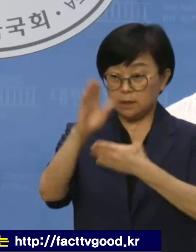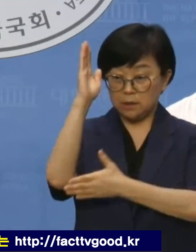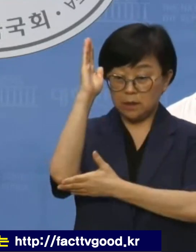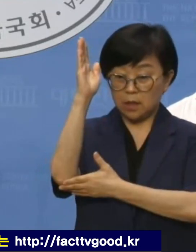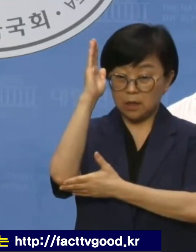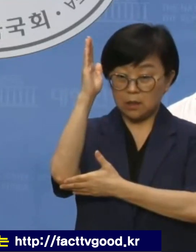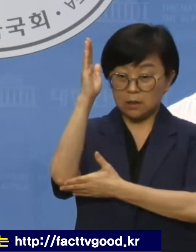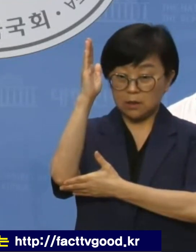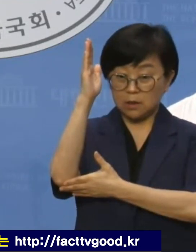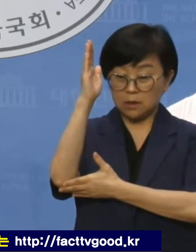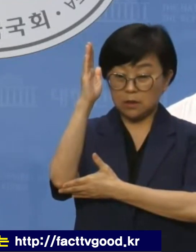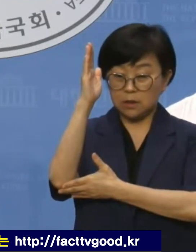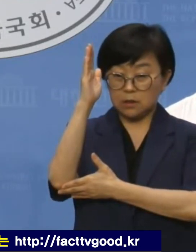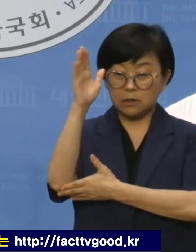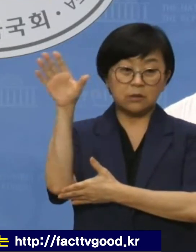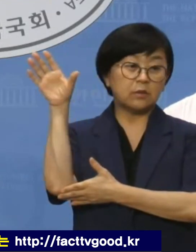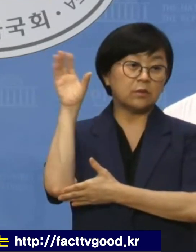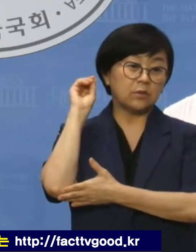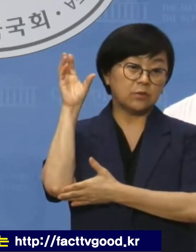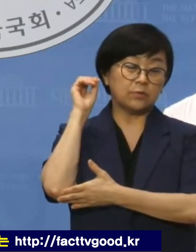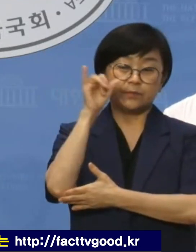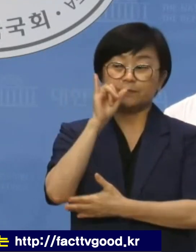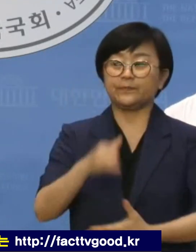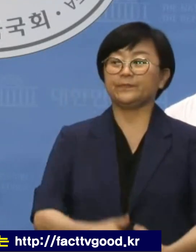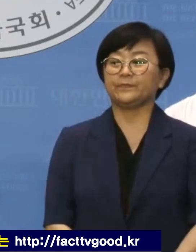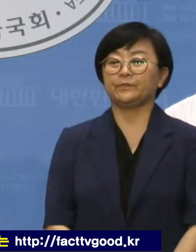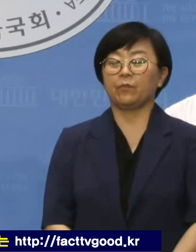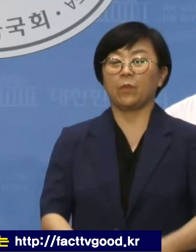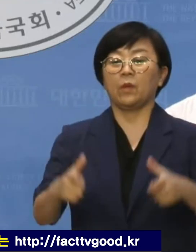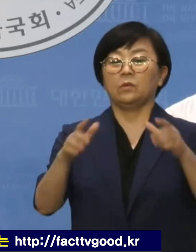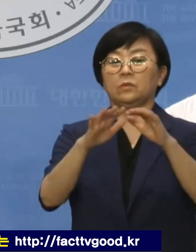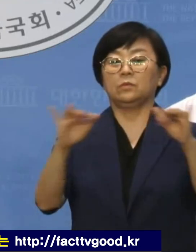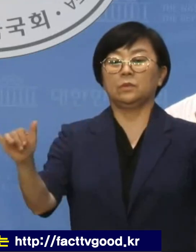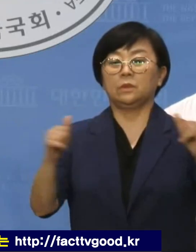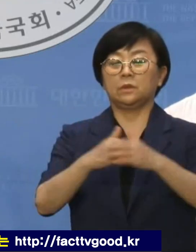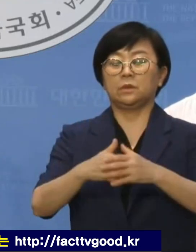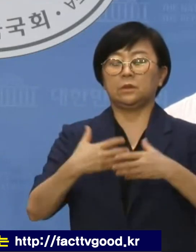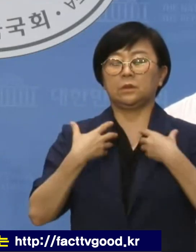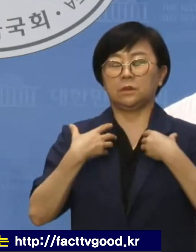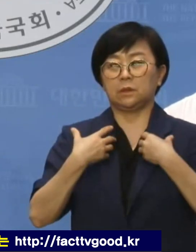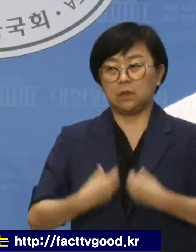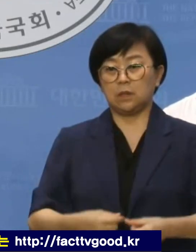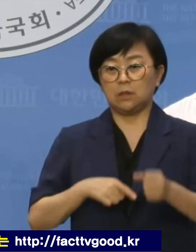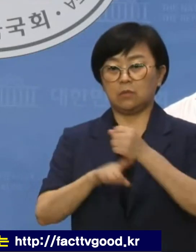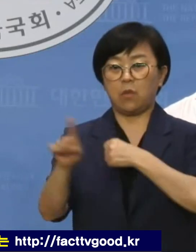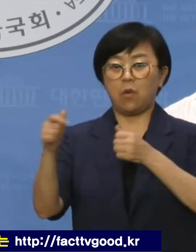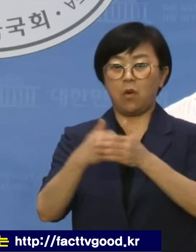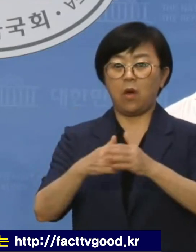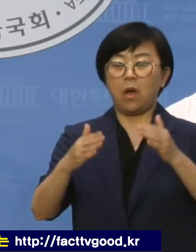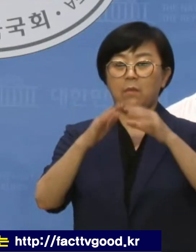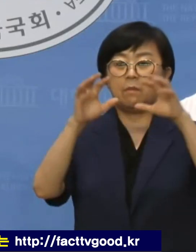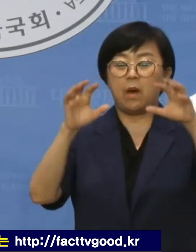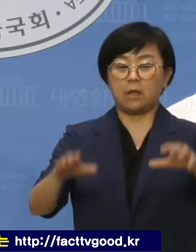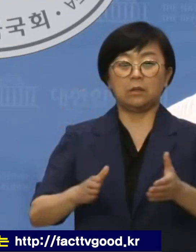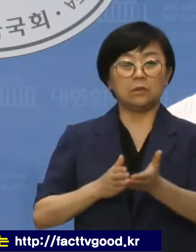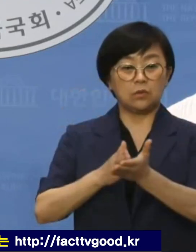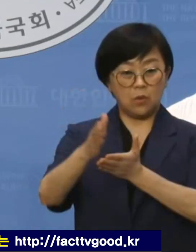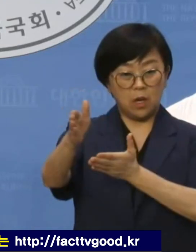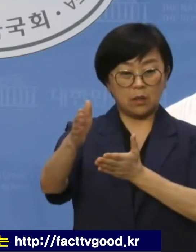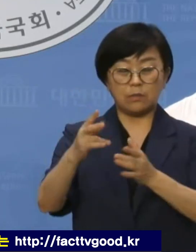이야기들이 저희 마을에 떠돌고 있습니다. 주민들이 망연자실한 이유는 마을을 할퀴드 통과하는